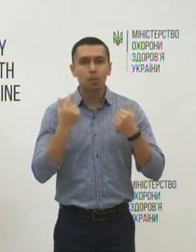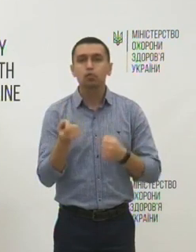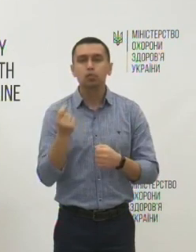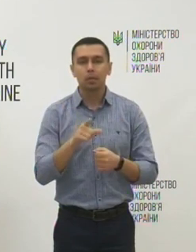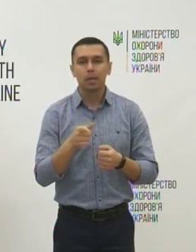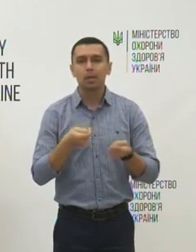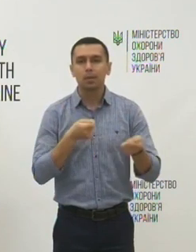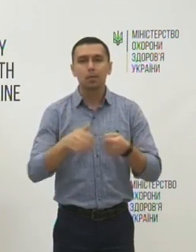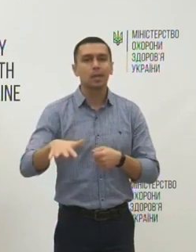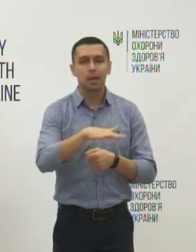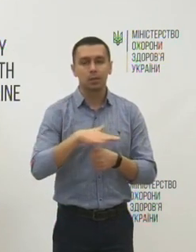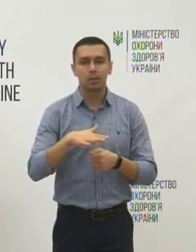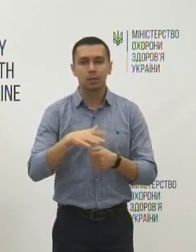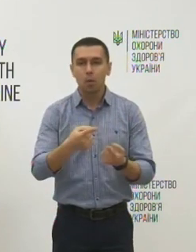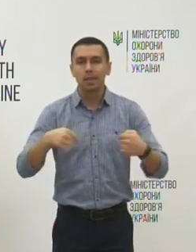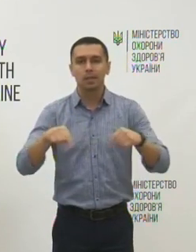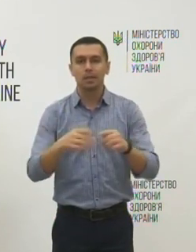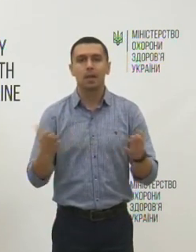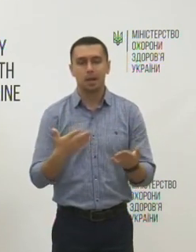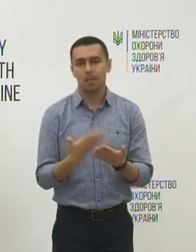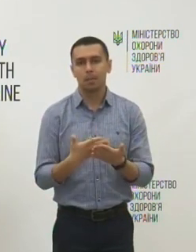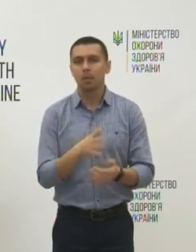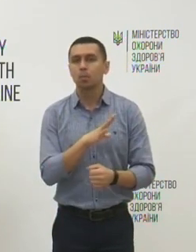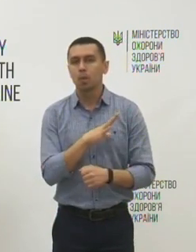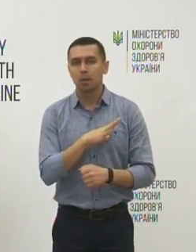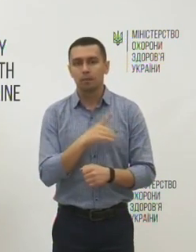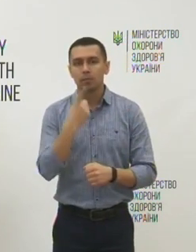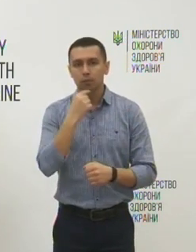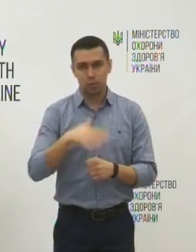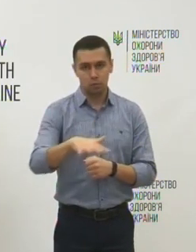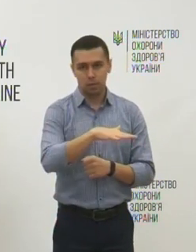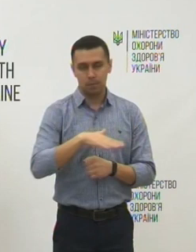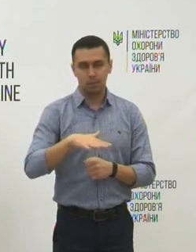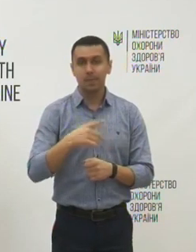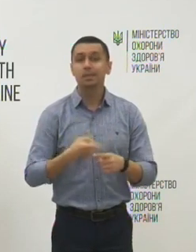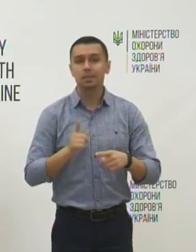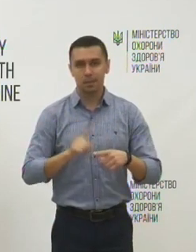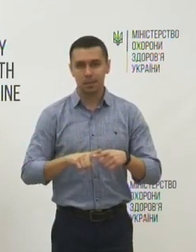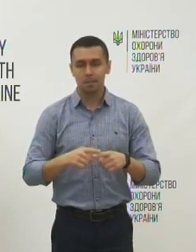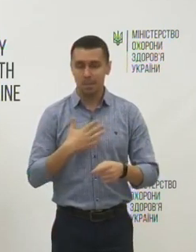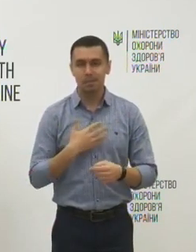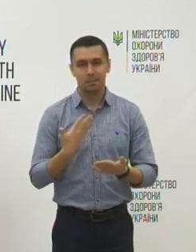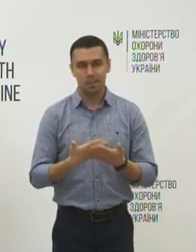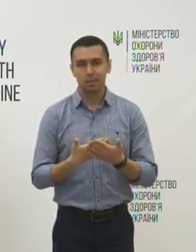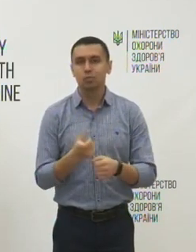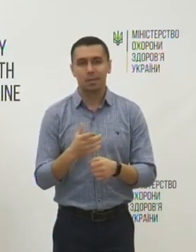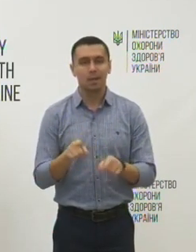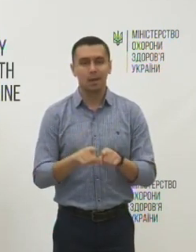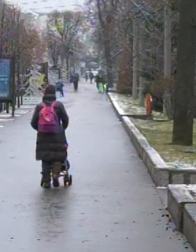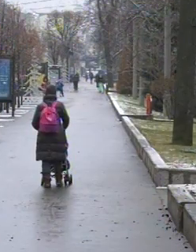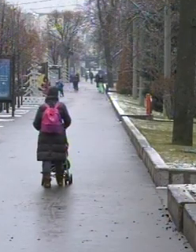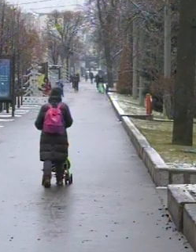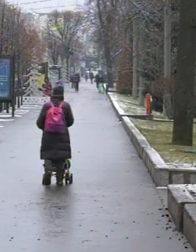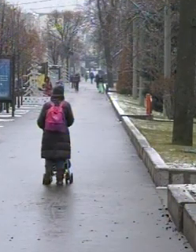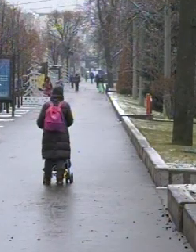жодної адміністративно-територіальної одиниці, яка б, наприклад, була в червоній зоні. І це, мені здається, дуже така приємна